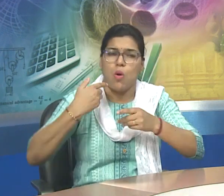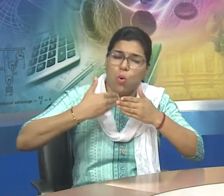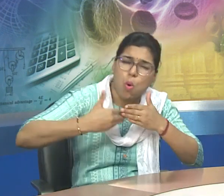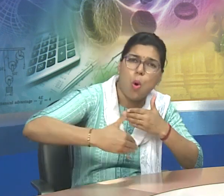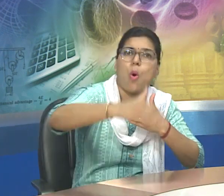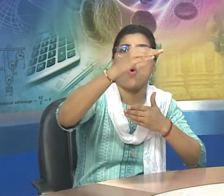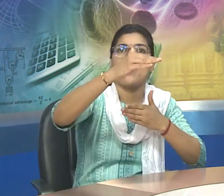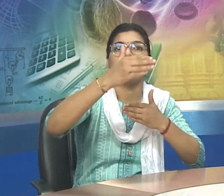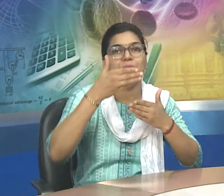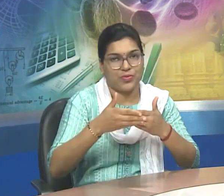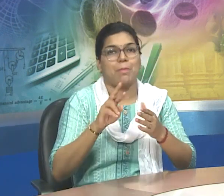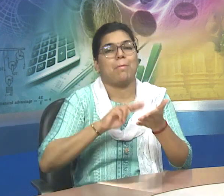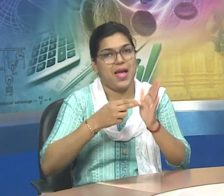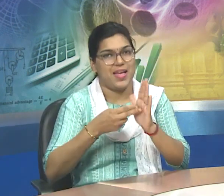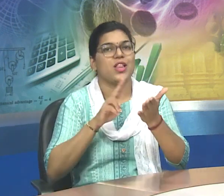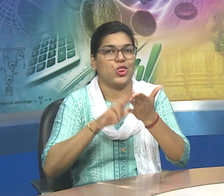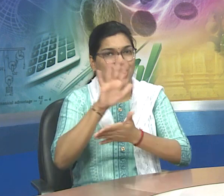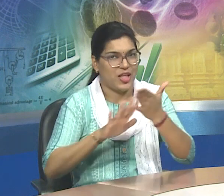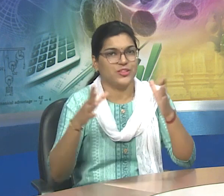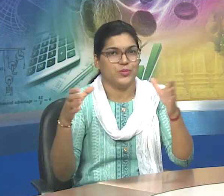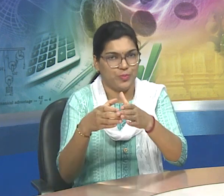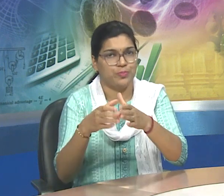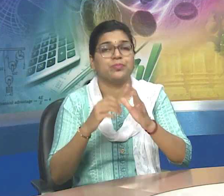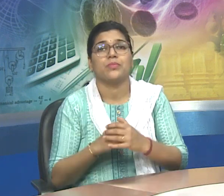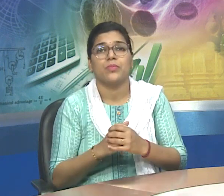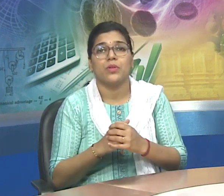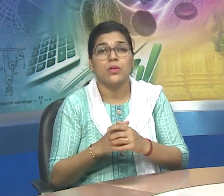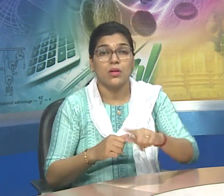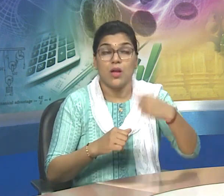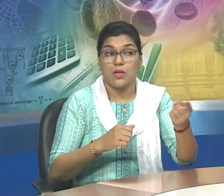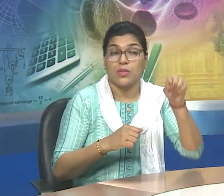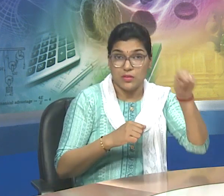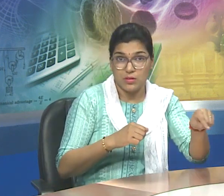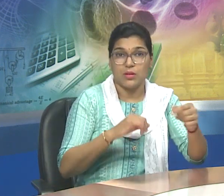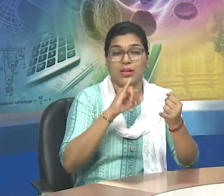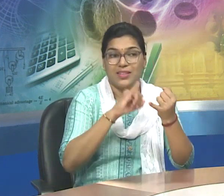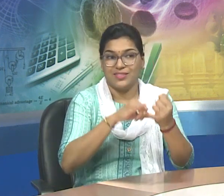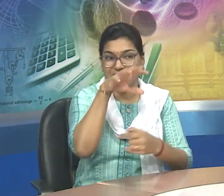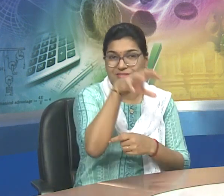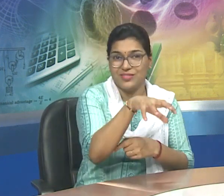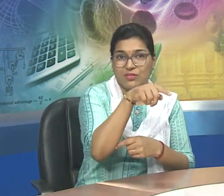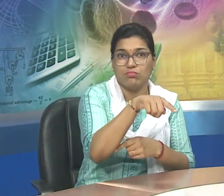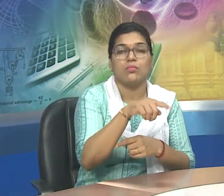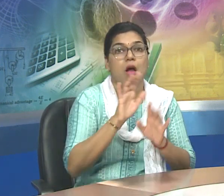त्योहारों को मानते हैं और अपनाते हैं। इसी तरह से नेशन एक कल्चरल और साइकोलॉजिकल यूनिटी